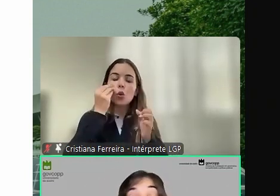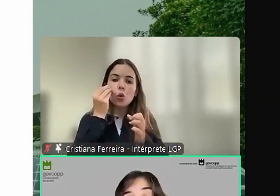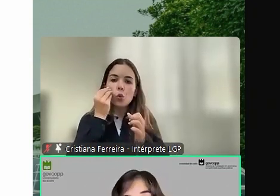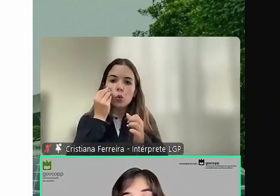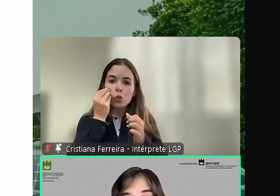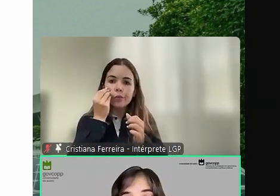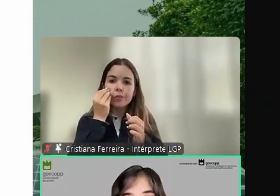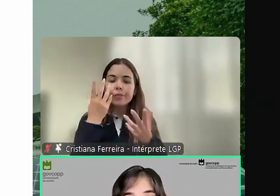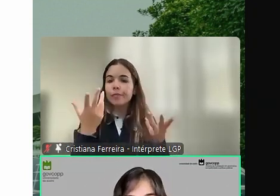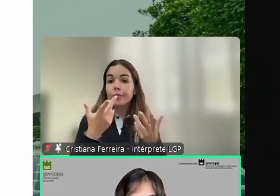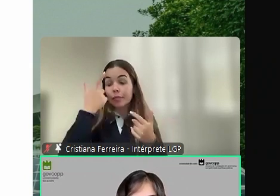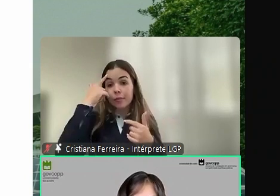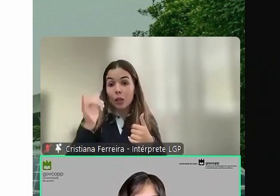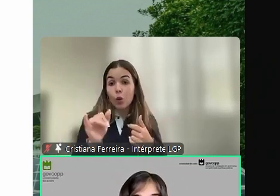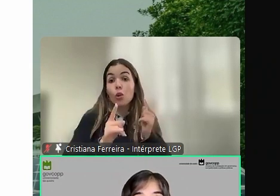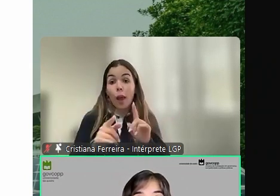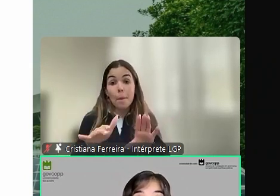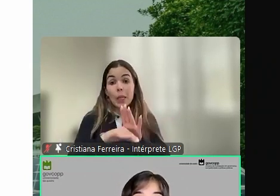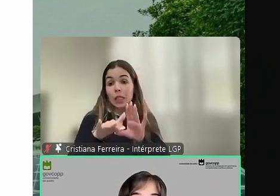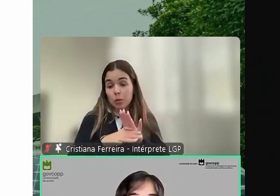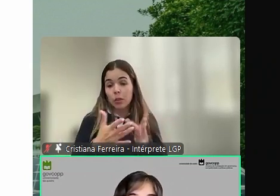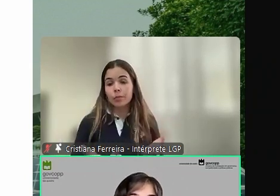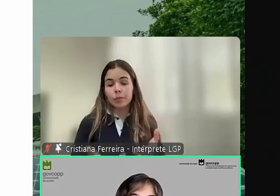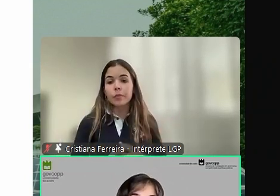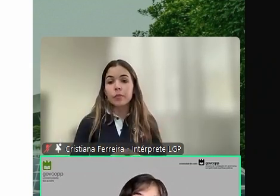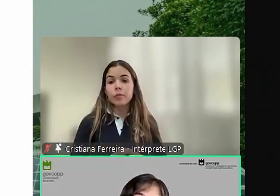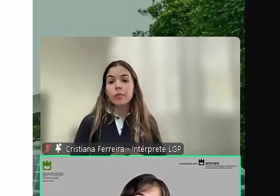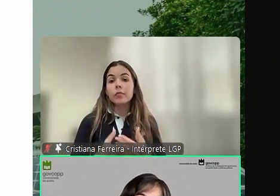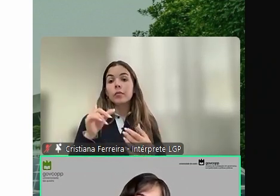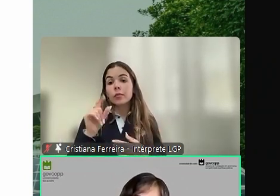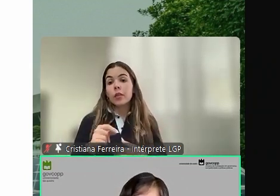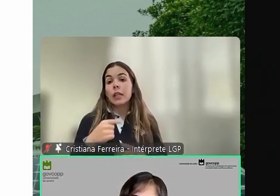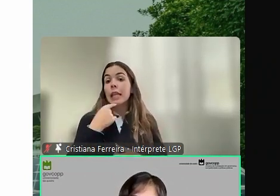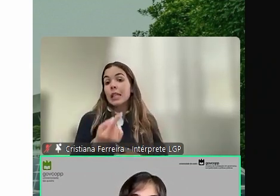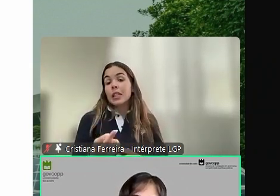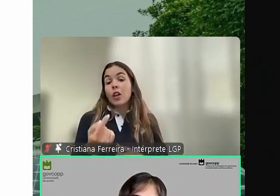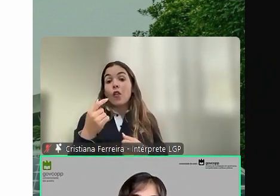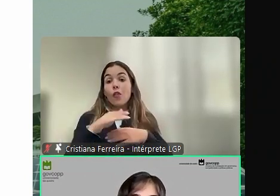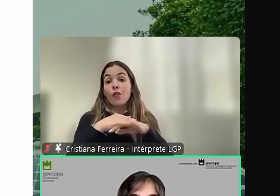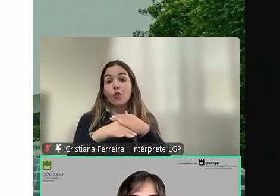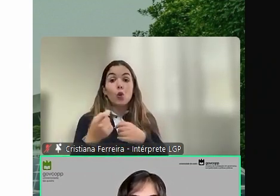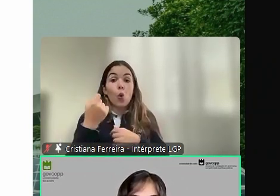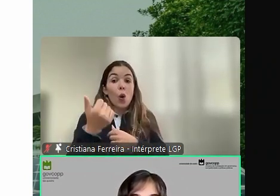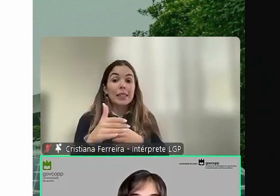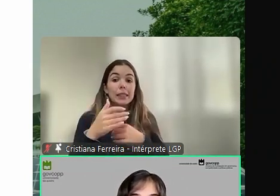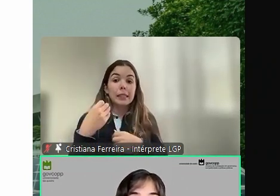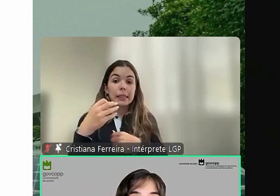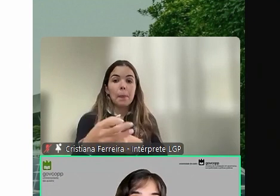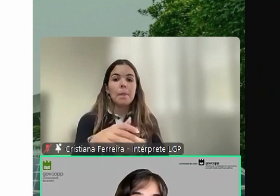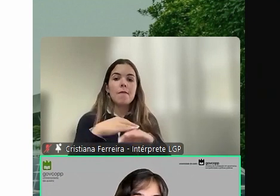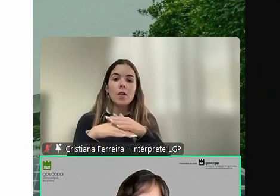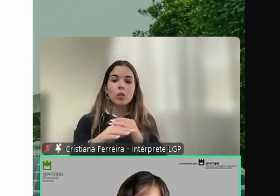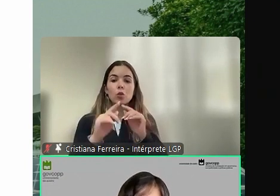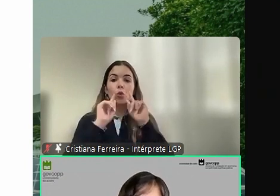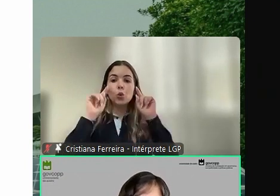do entendimento que eles teriam do que seria a participação. Finalmente, dizer que são sempre feitos, quase sempre feitos, reuniões